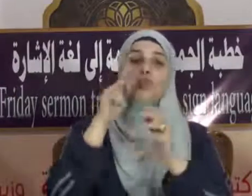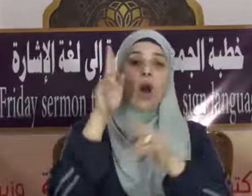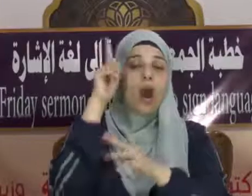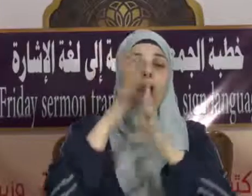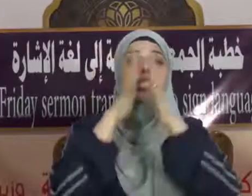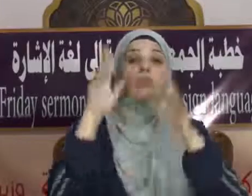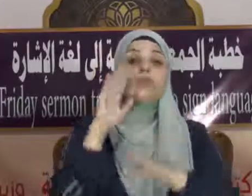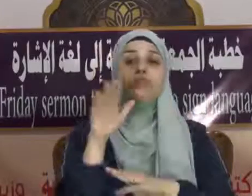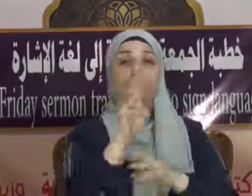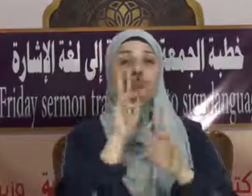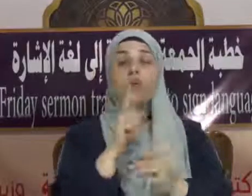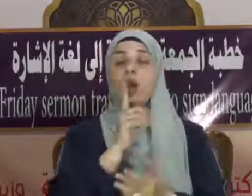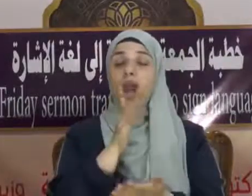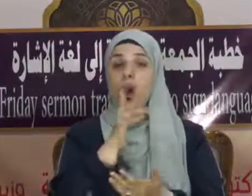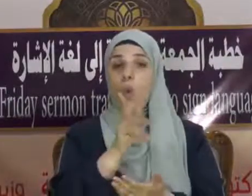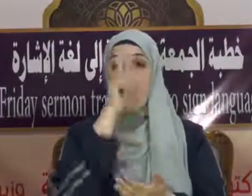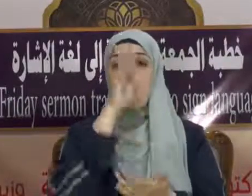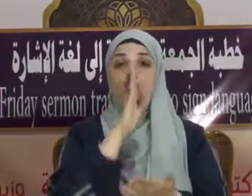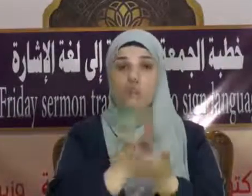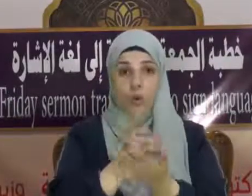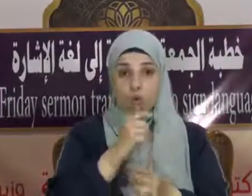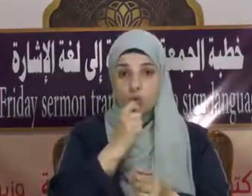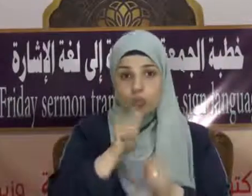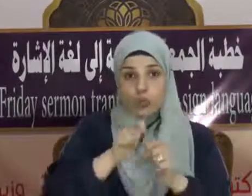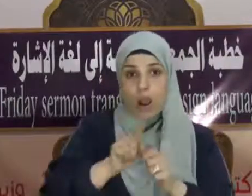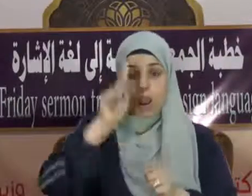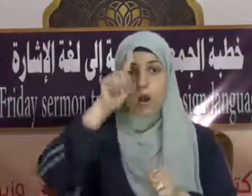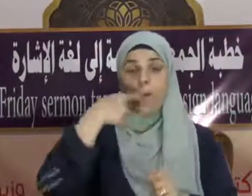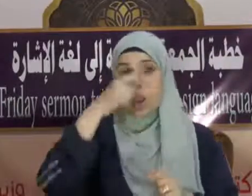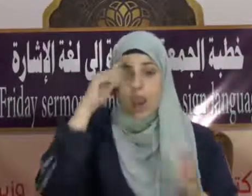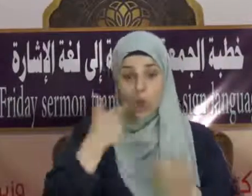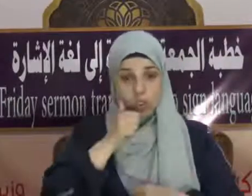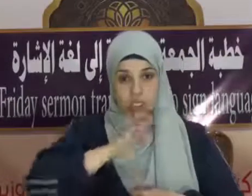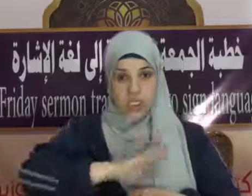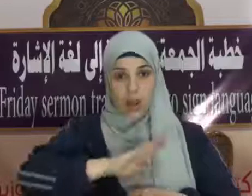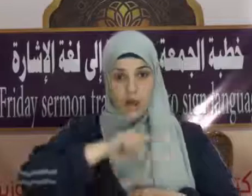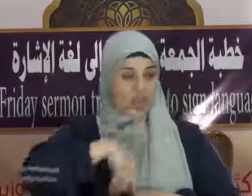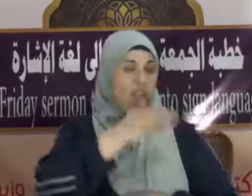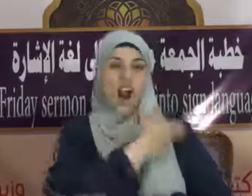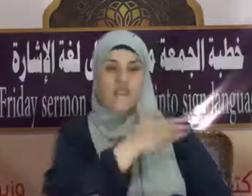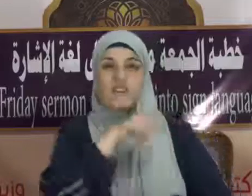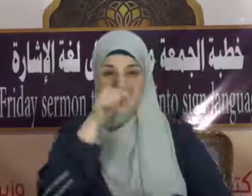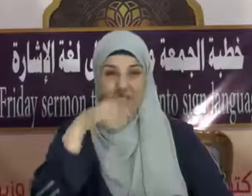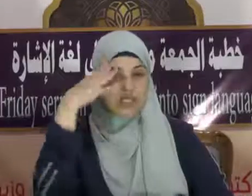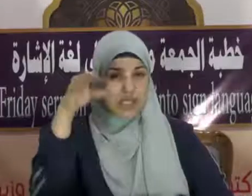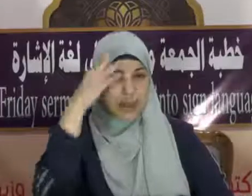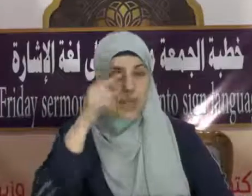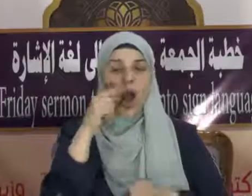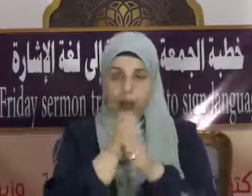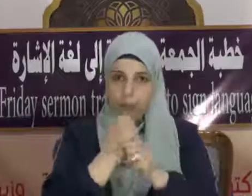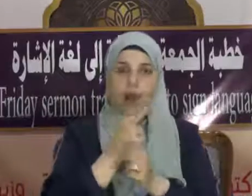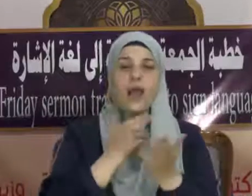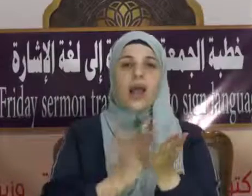حيث يقول الحق سبحانه: ولمن صبر وغفر إن ذلك لمن عزم الأمور. ويقول